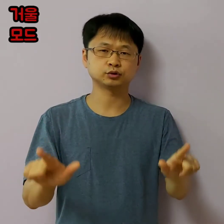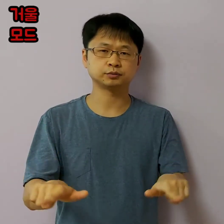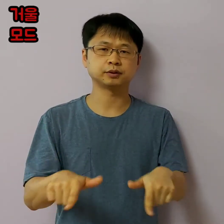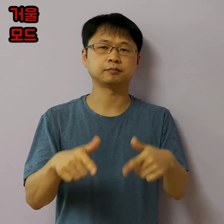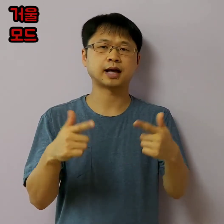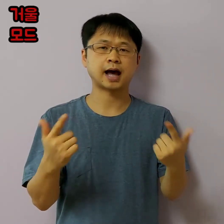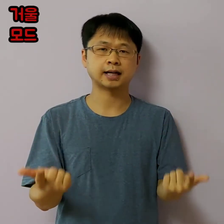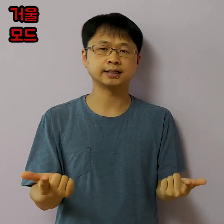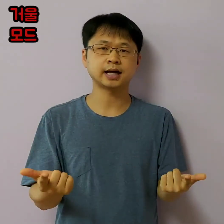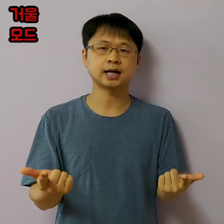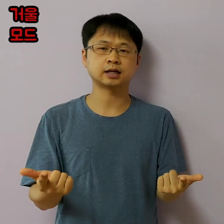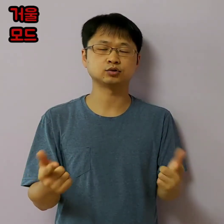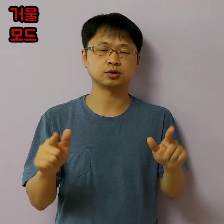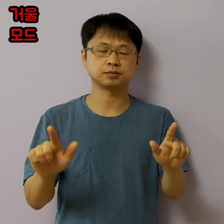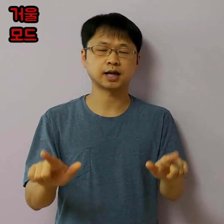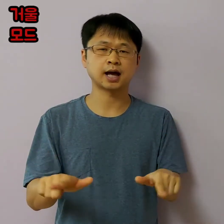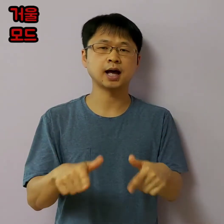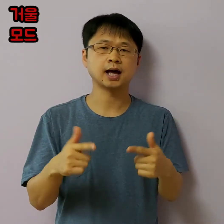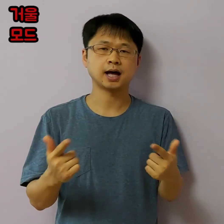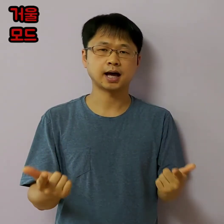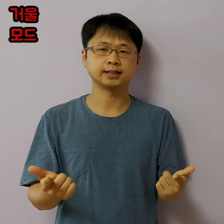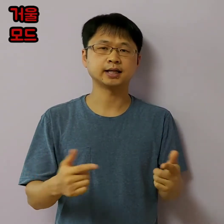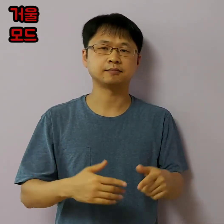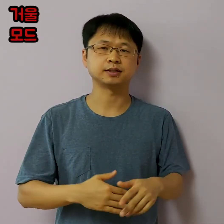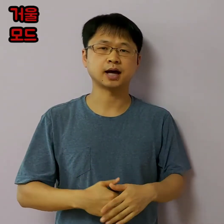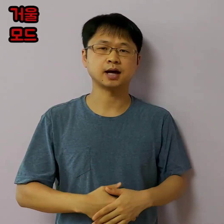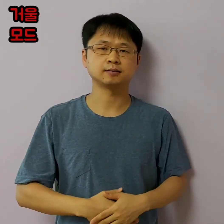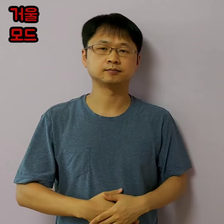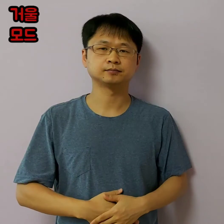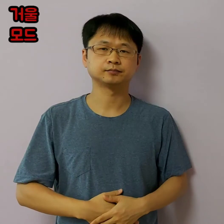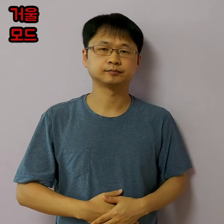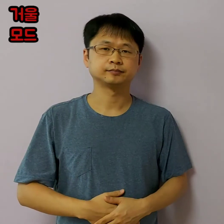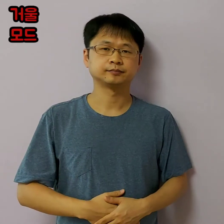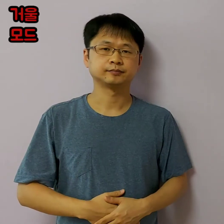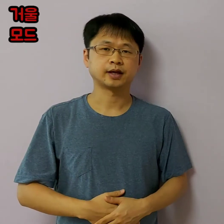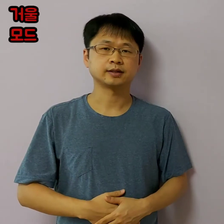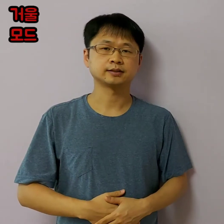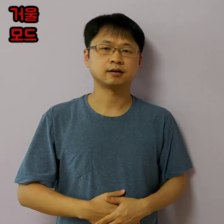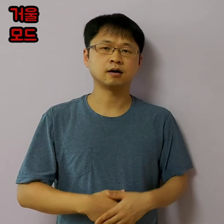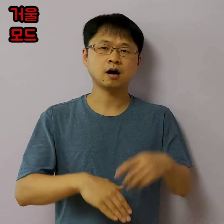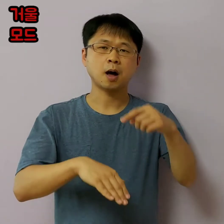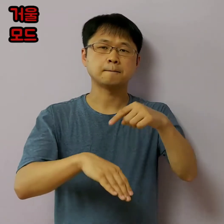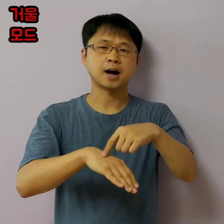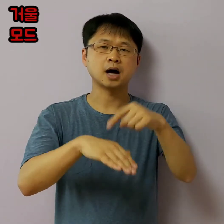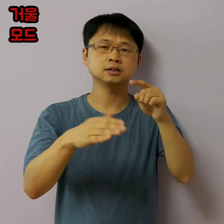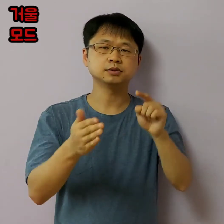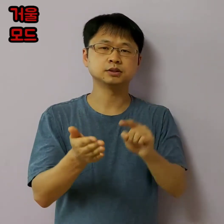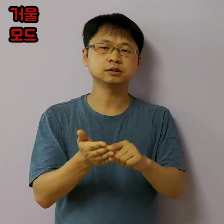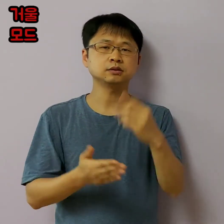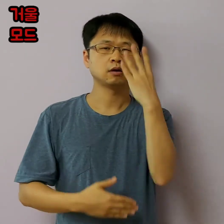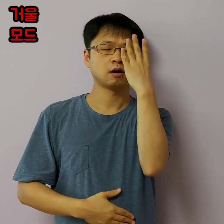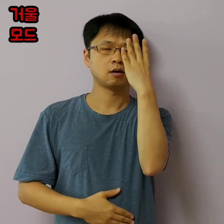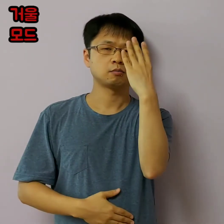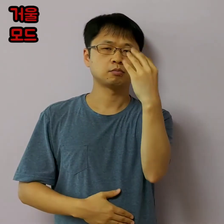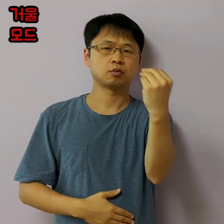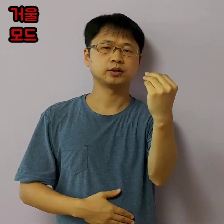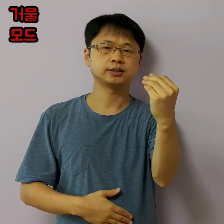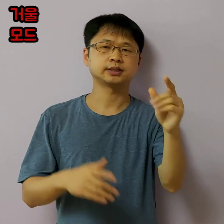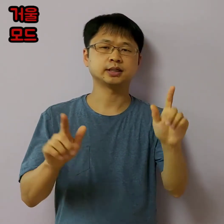주시면 됩니다. 아니다 라는 수어입니다. 아니다입니다. 네, 그래서 마음은